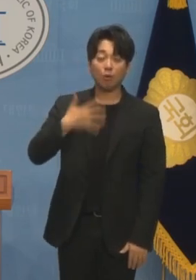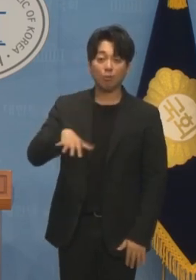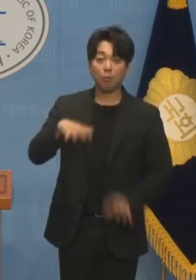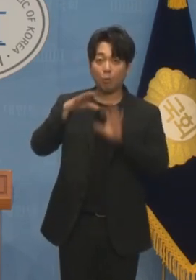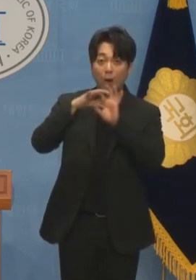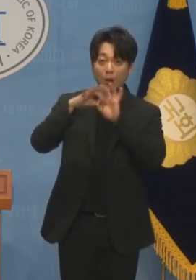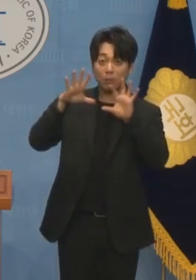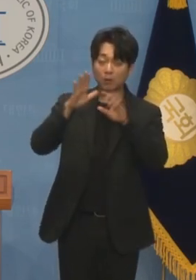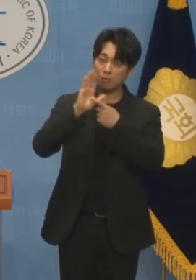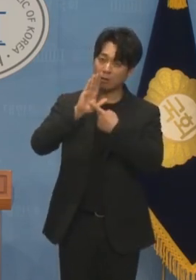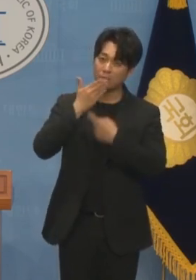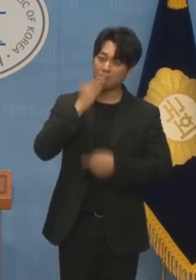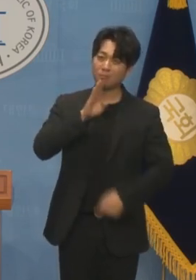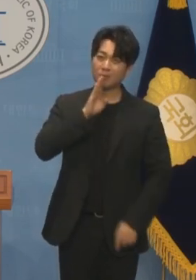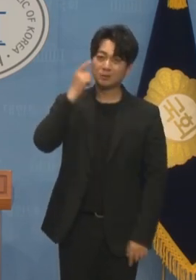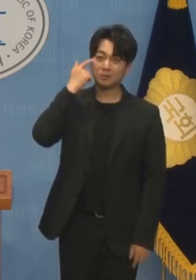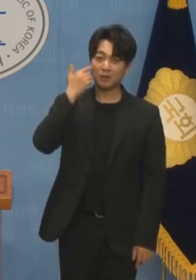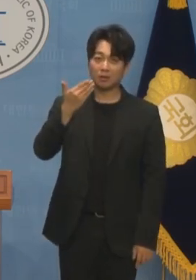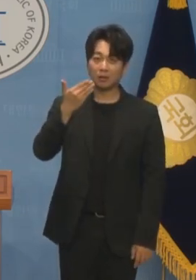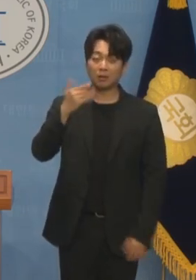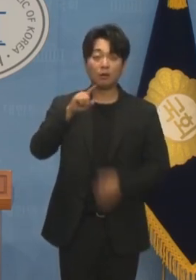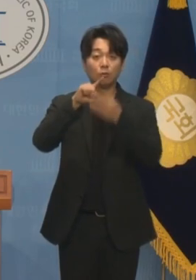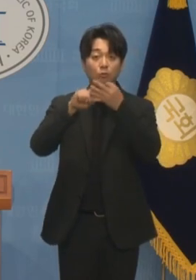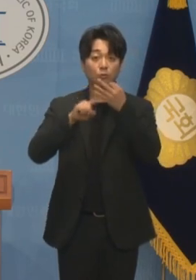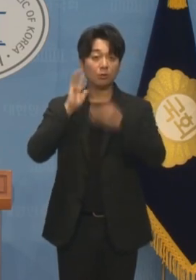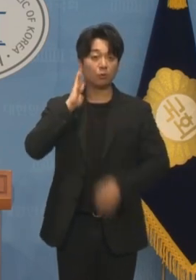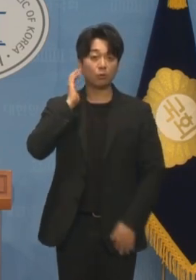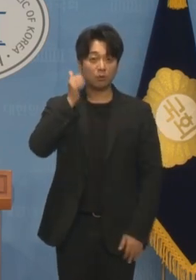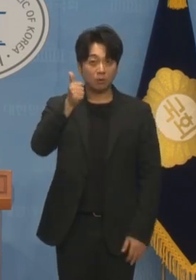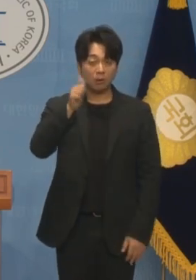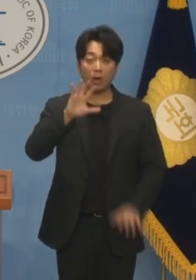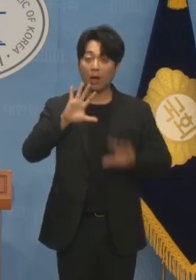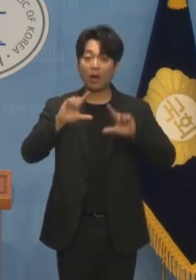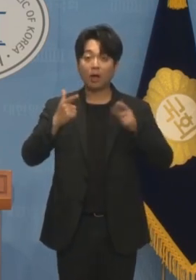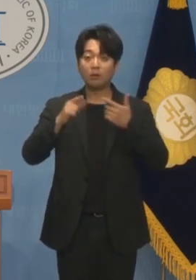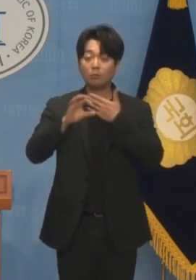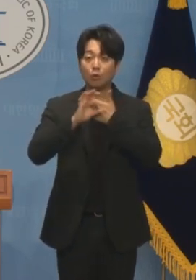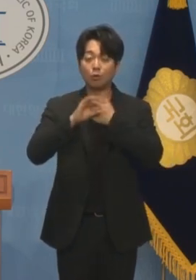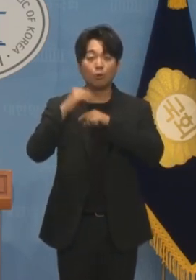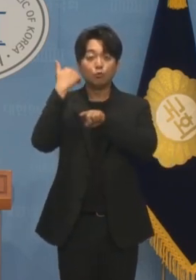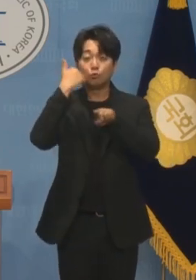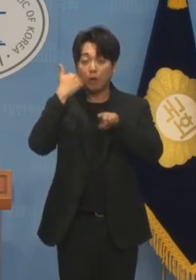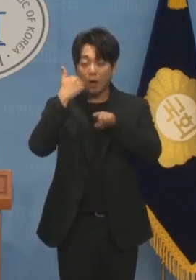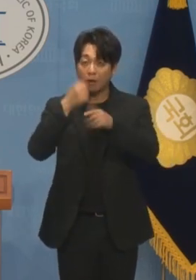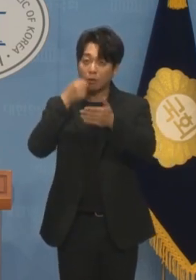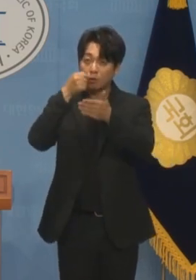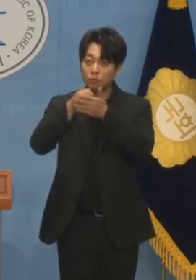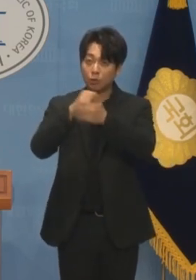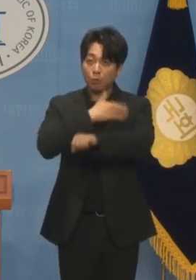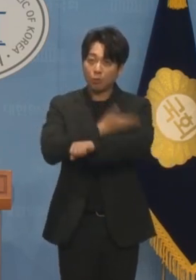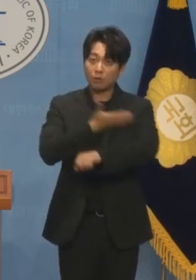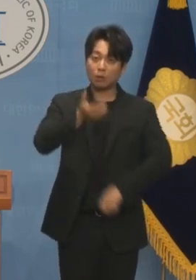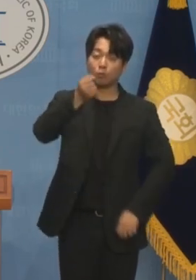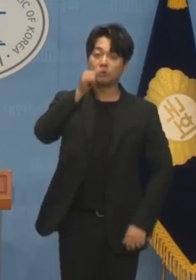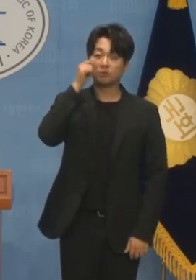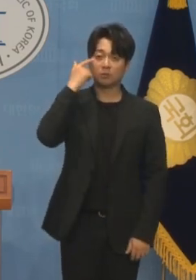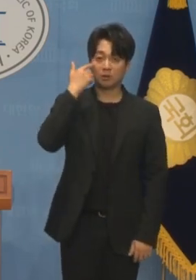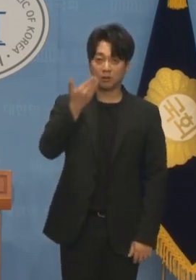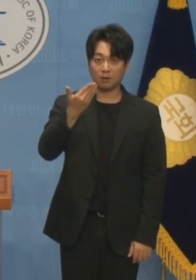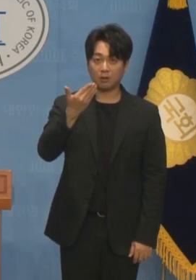책임자 윤 대통령이 아니라면 누가 보고받고 누가 결정을 했다는 겁니까